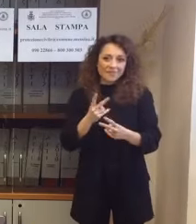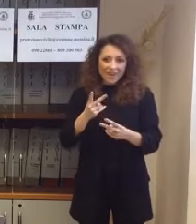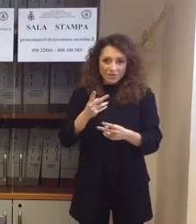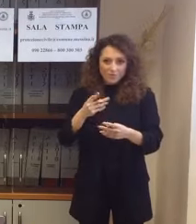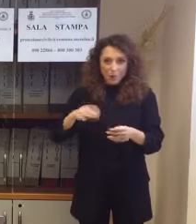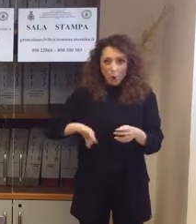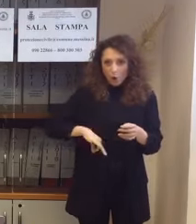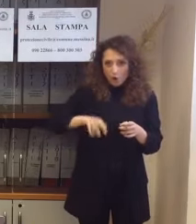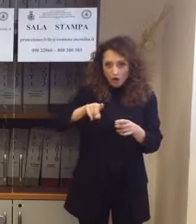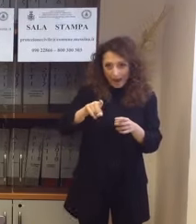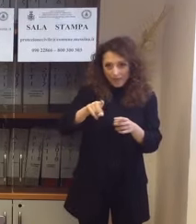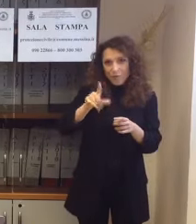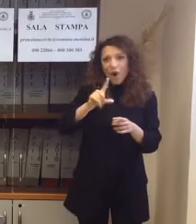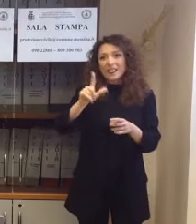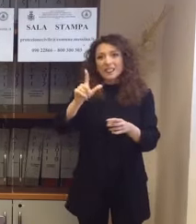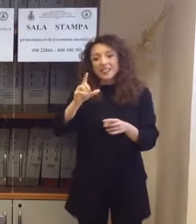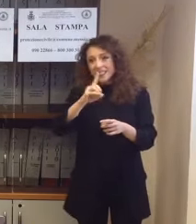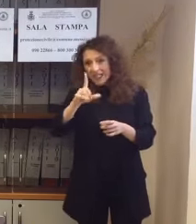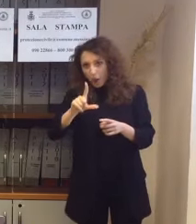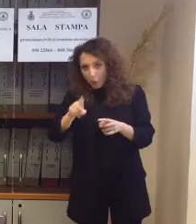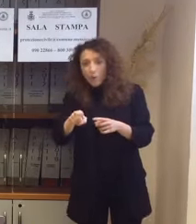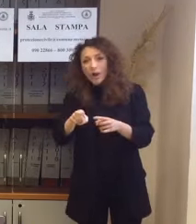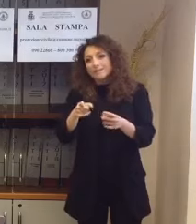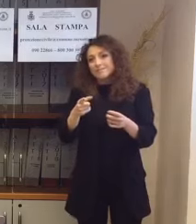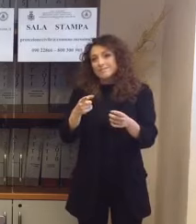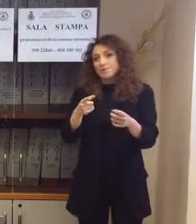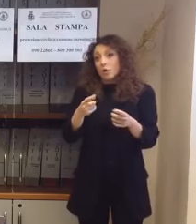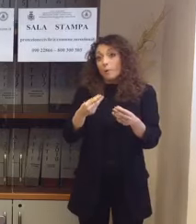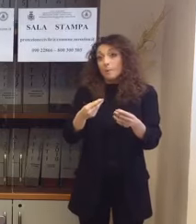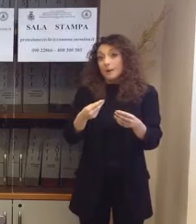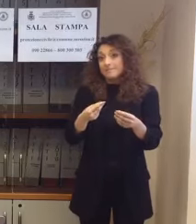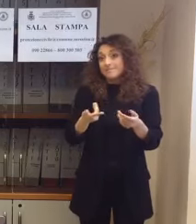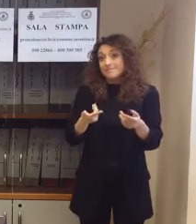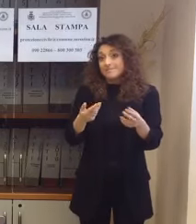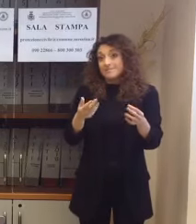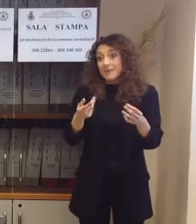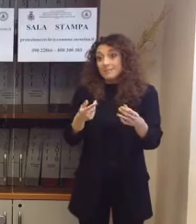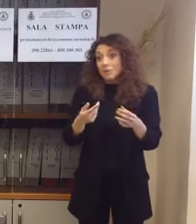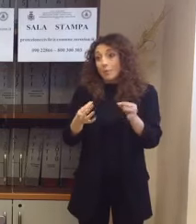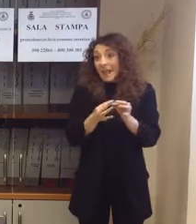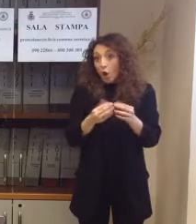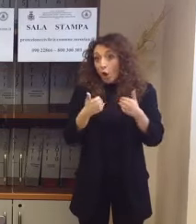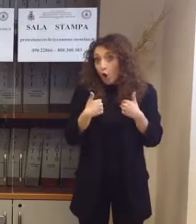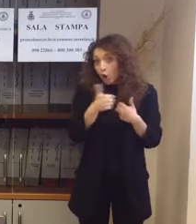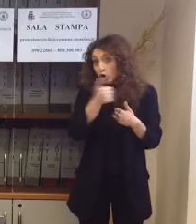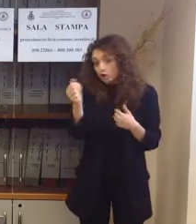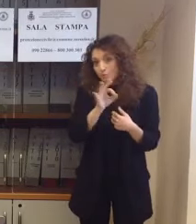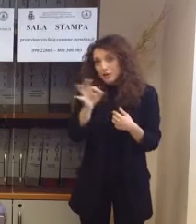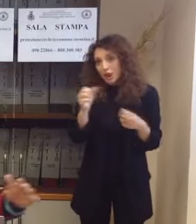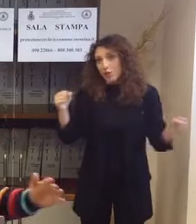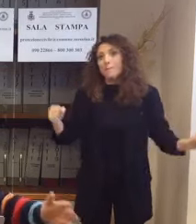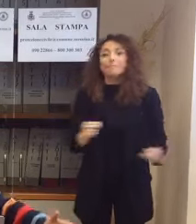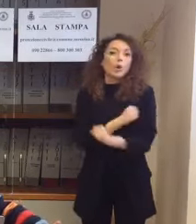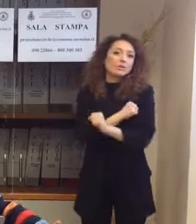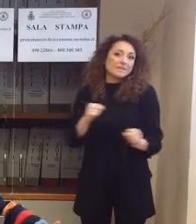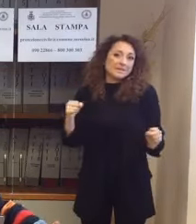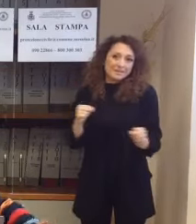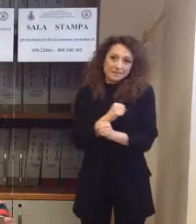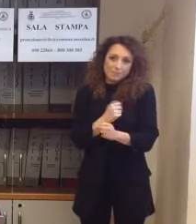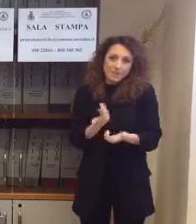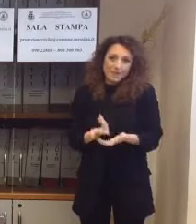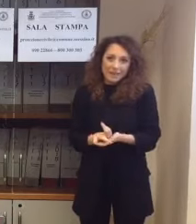no poi rischia, non campa più, perché i suoi colleghi deputati nazionali, naturalmente, che hanno prima fatto